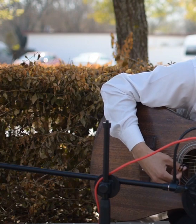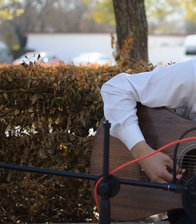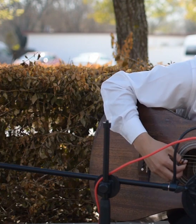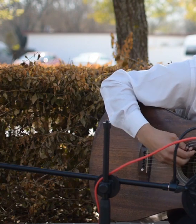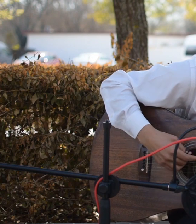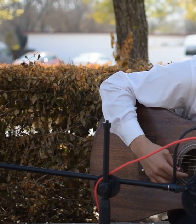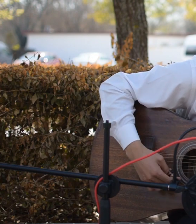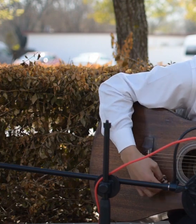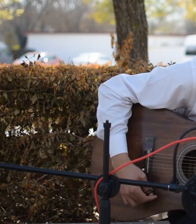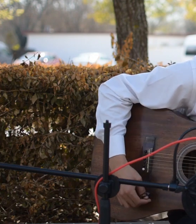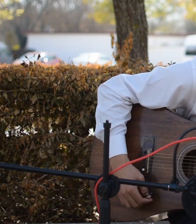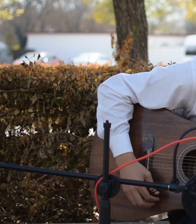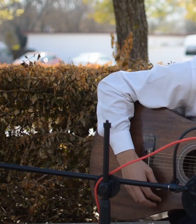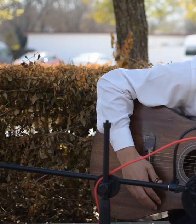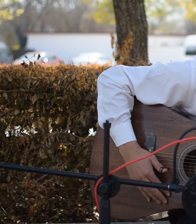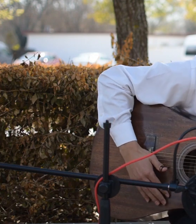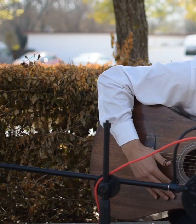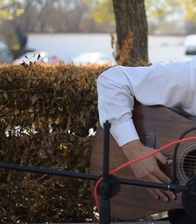e